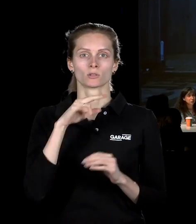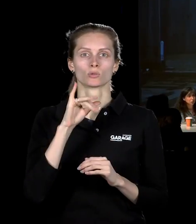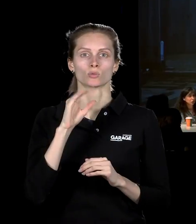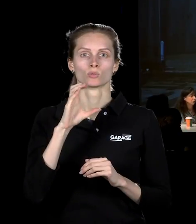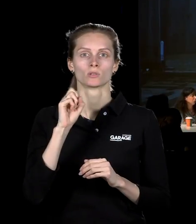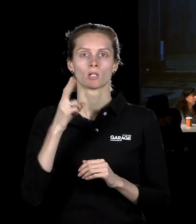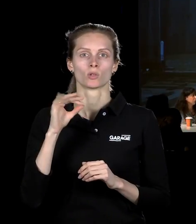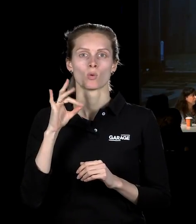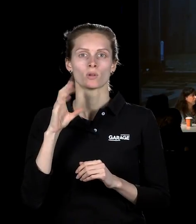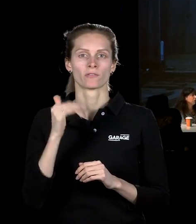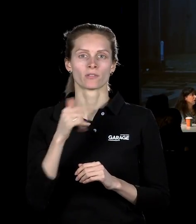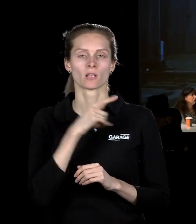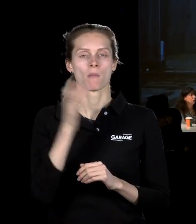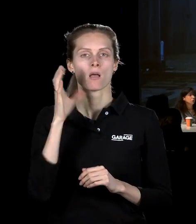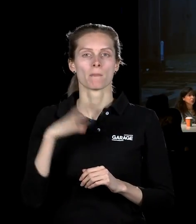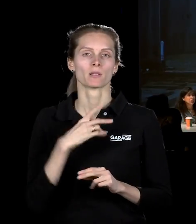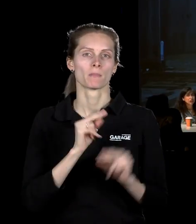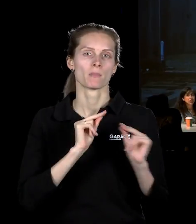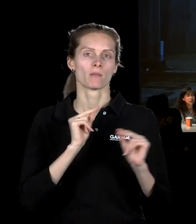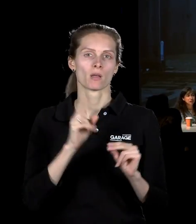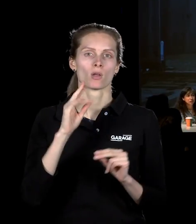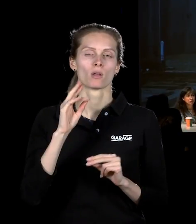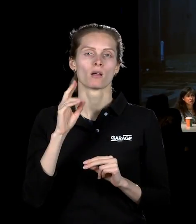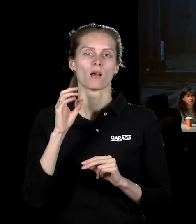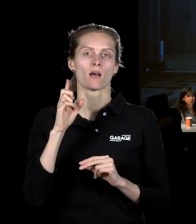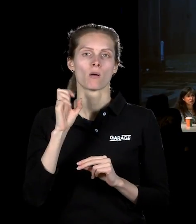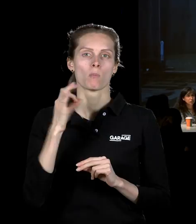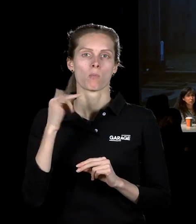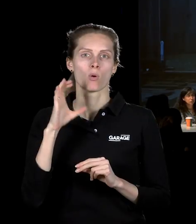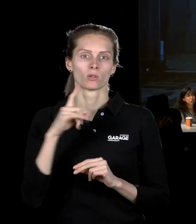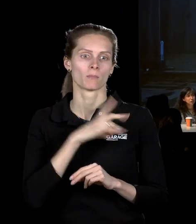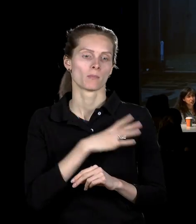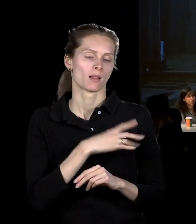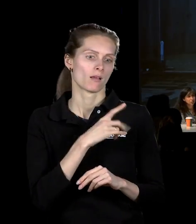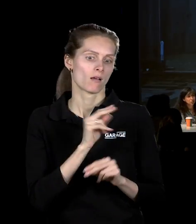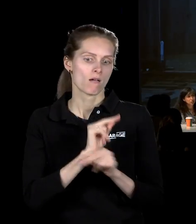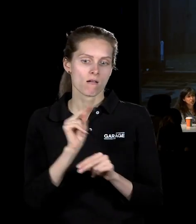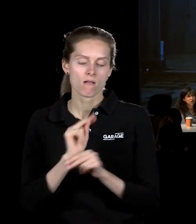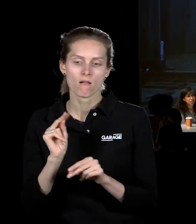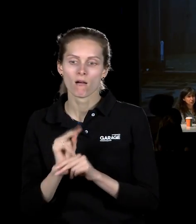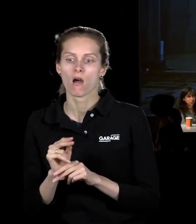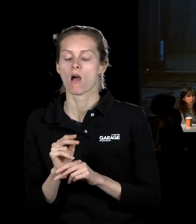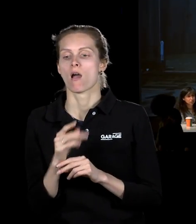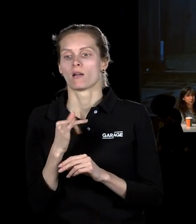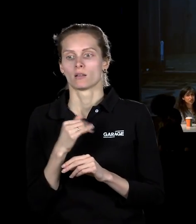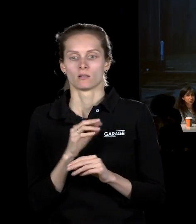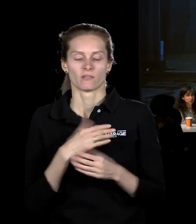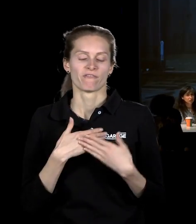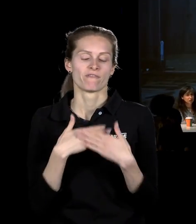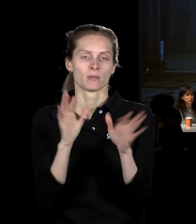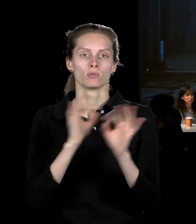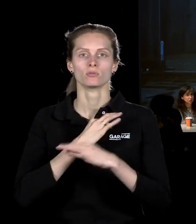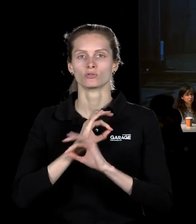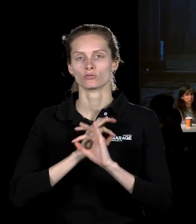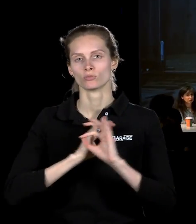Дюссельдорфской академии, той же, где Бойс преподавал, вышла, в общем, целая генерация новых немецких фотографов, в том числе Андреас Гурски, фотографов, которые